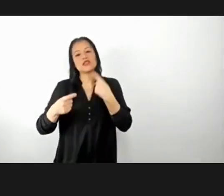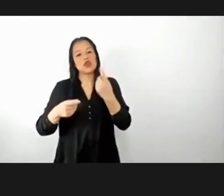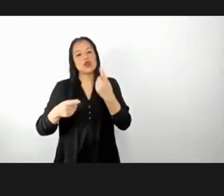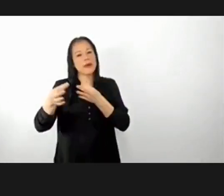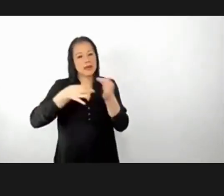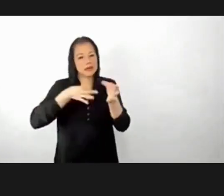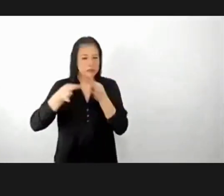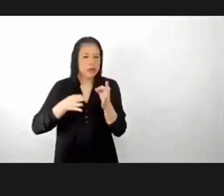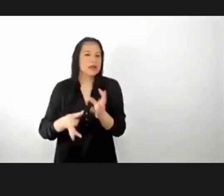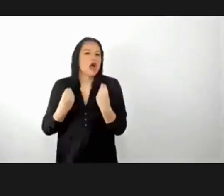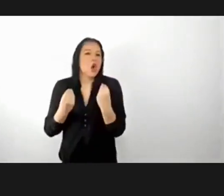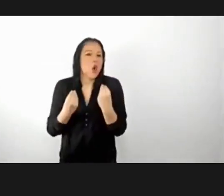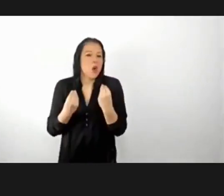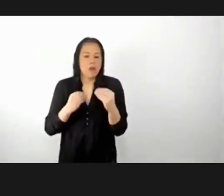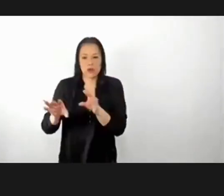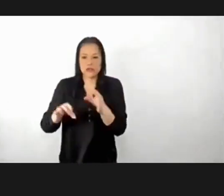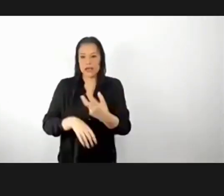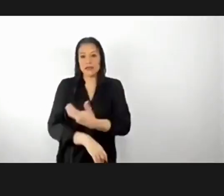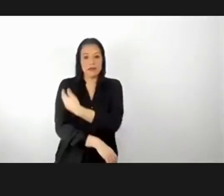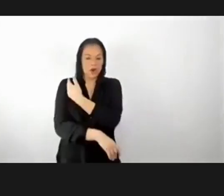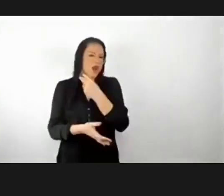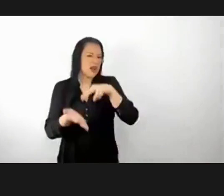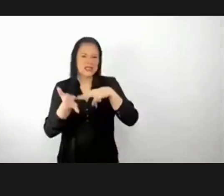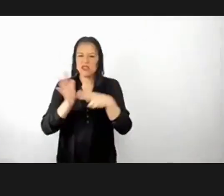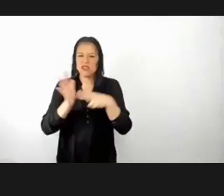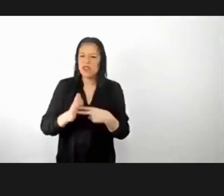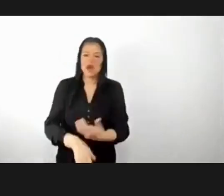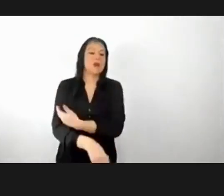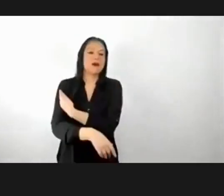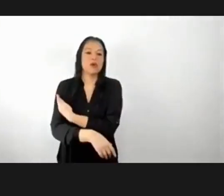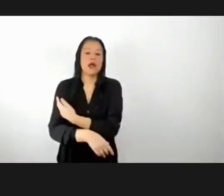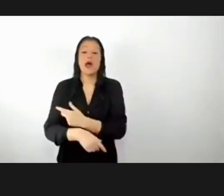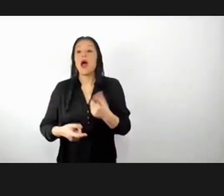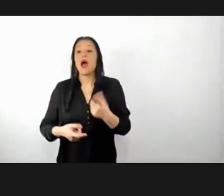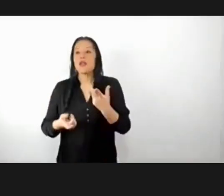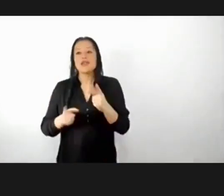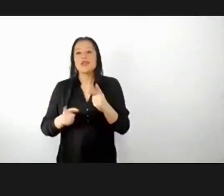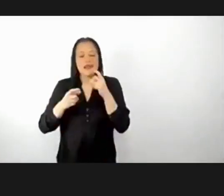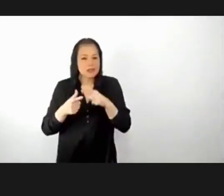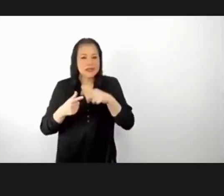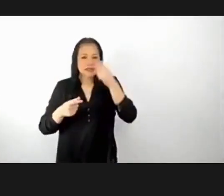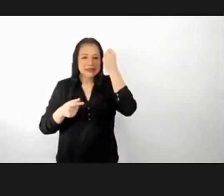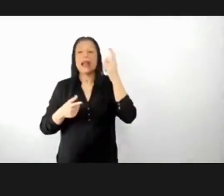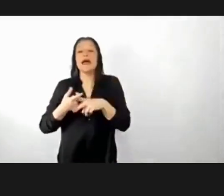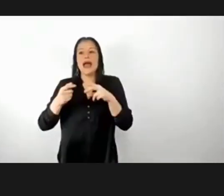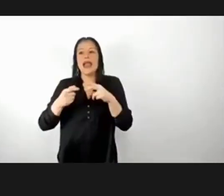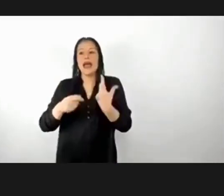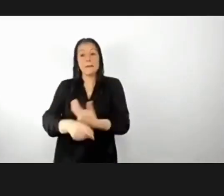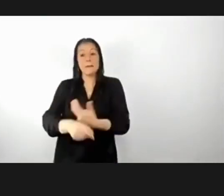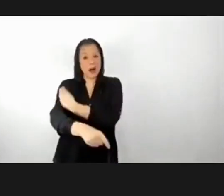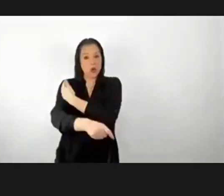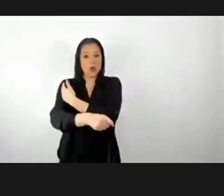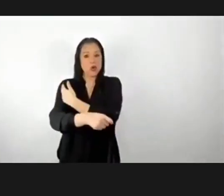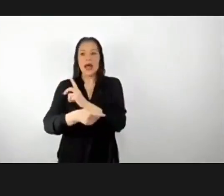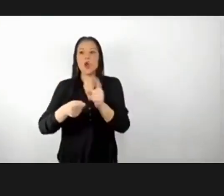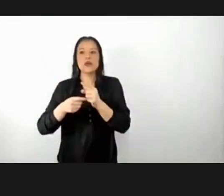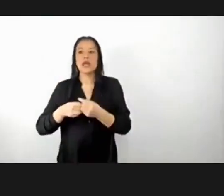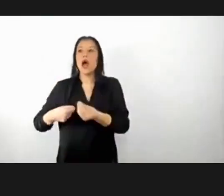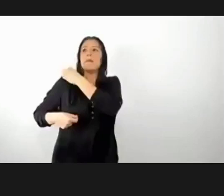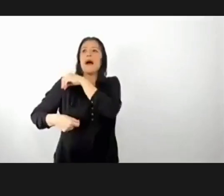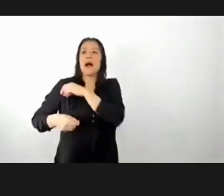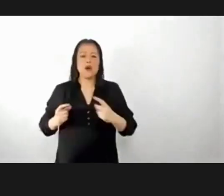explicarles qué es una vacuna. La vacuna no contiene virus vivo. Entonces, si alguien piensa de